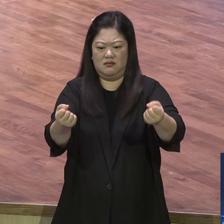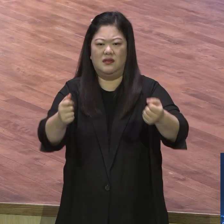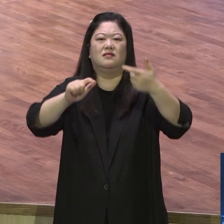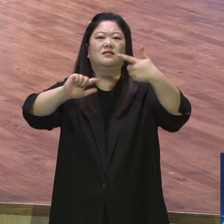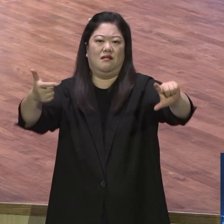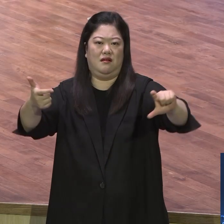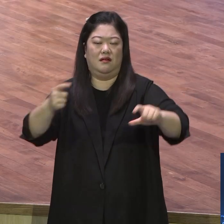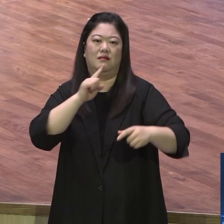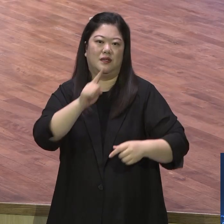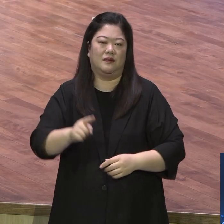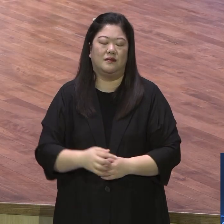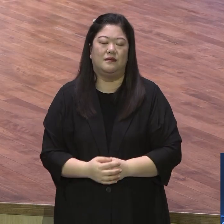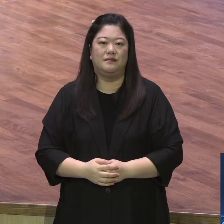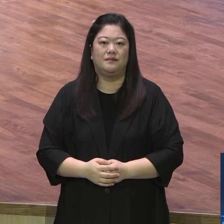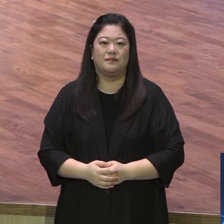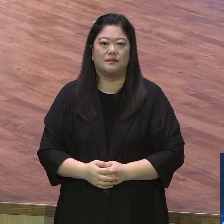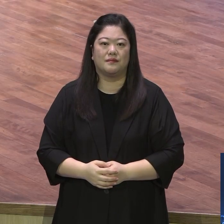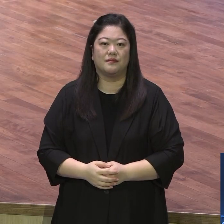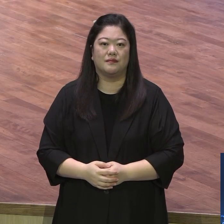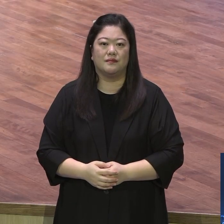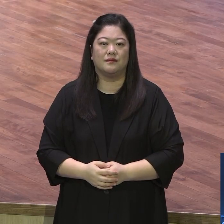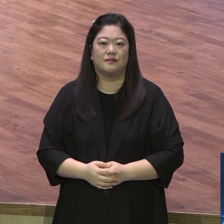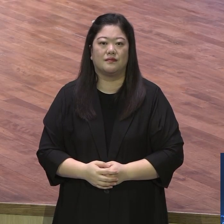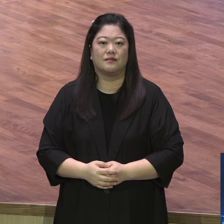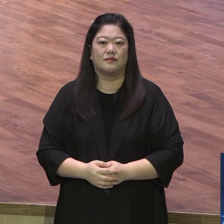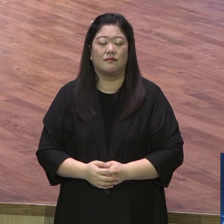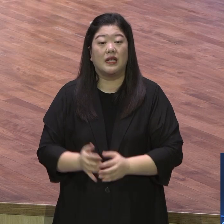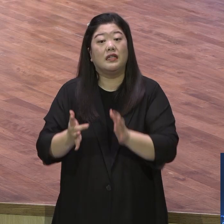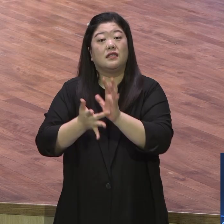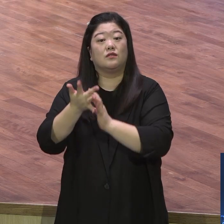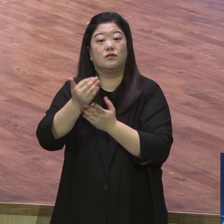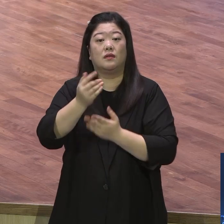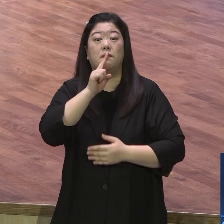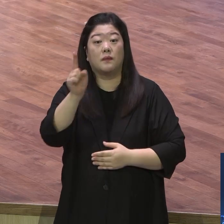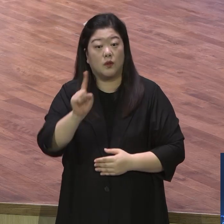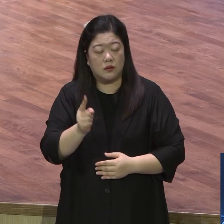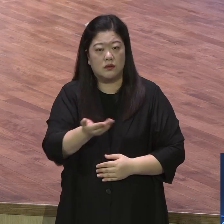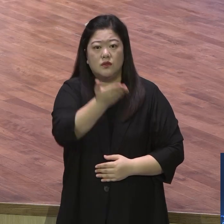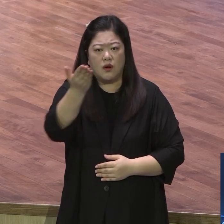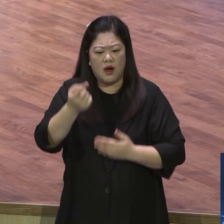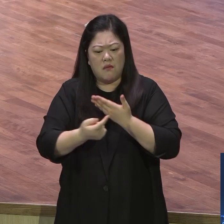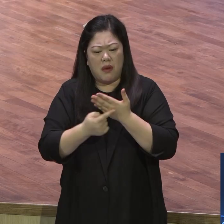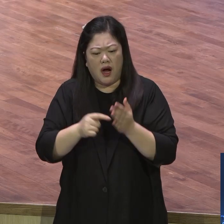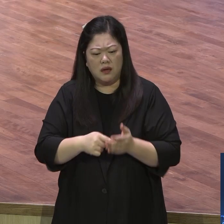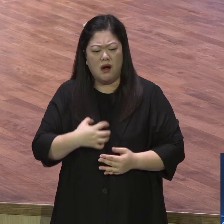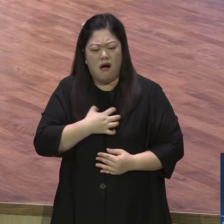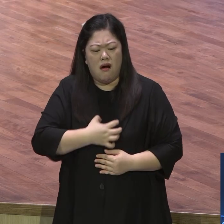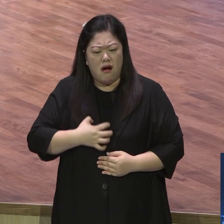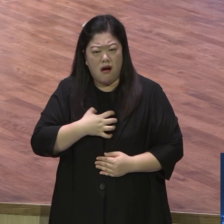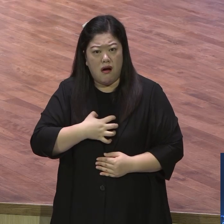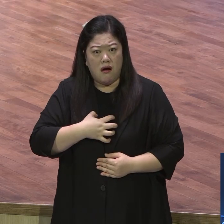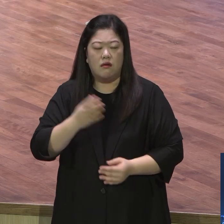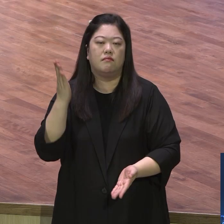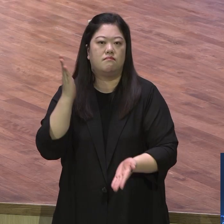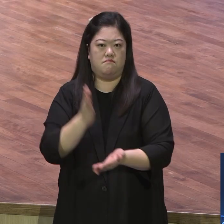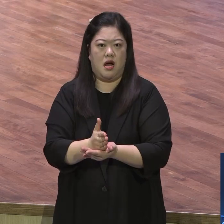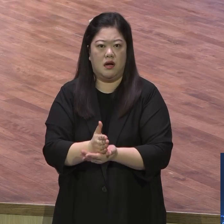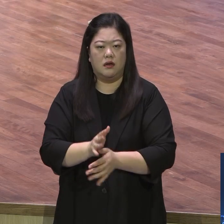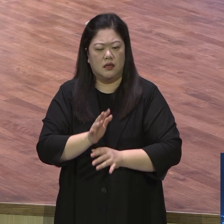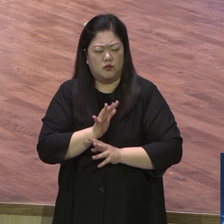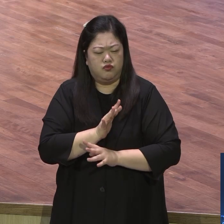예수님께서는 분명히 말씀하셨습니다 너희는 마음에 근심하지도 말고 두려워하지도 말라